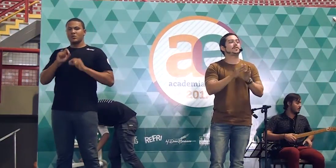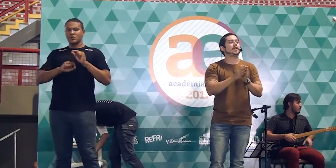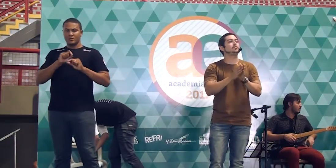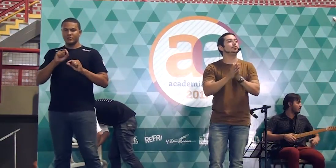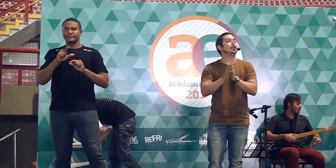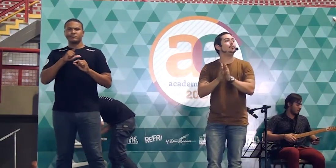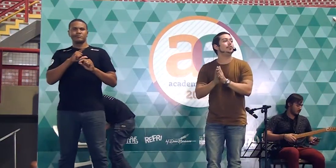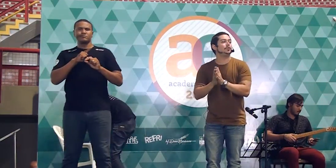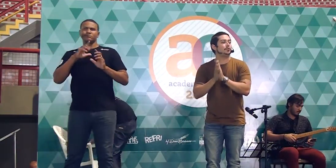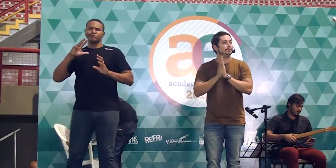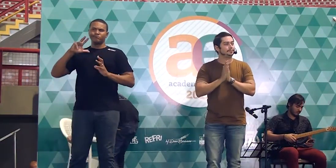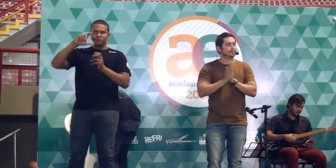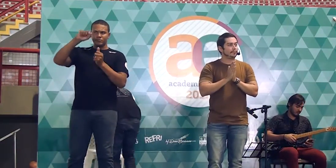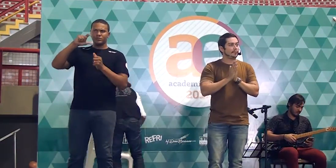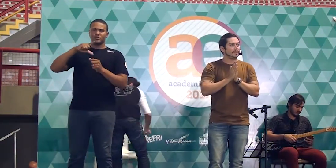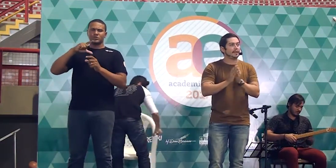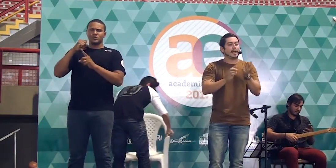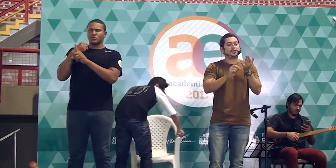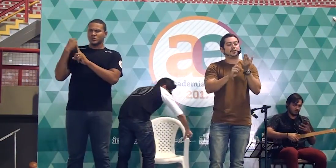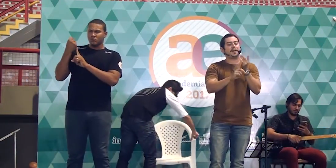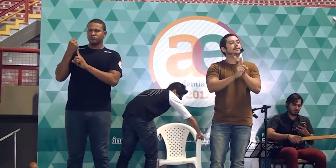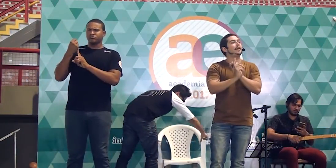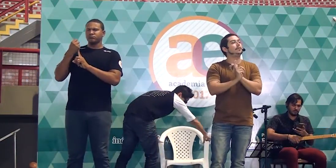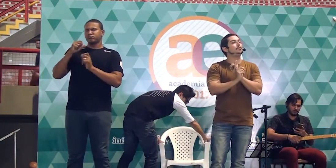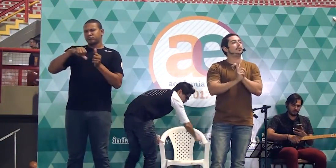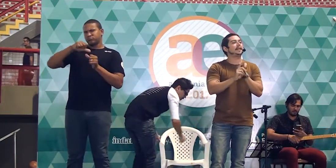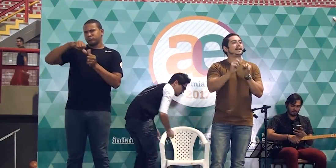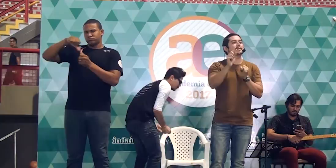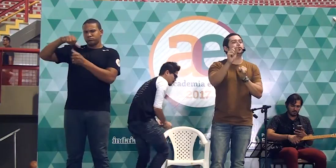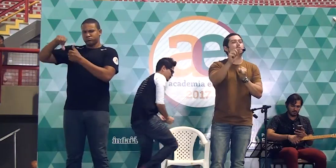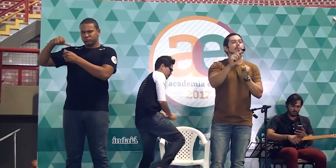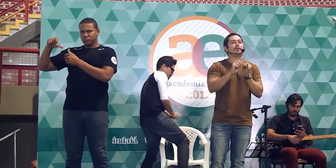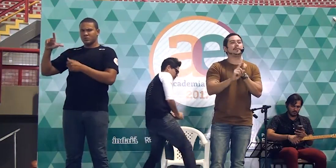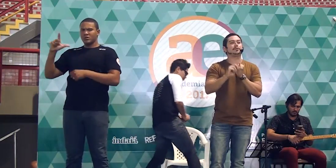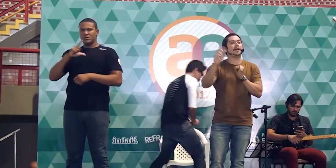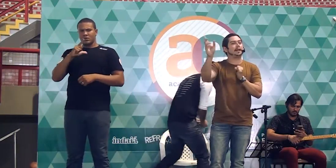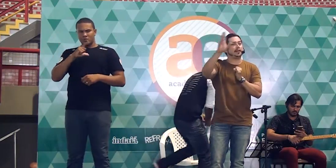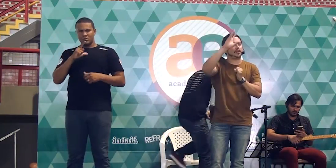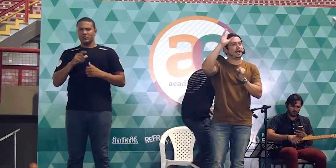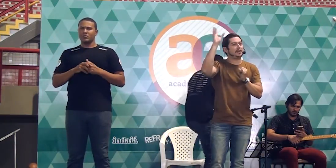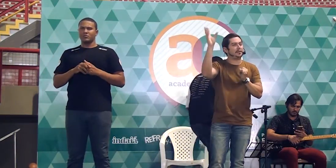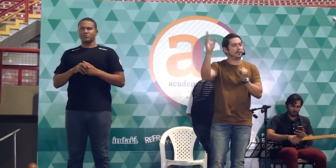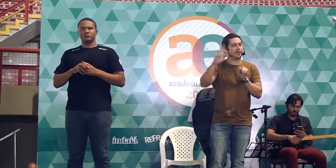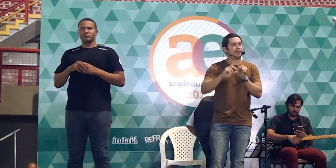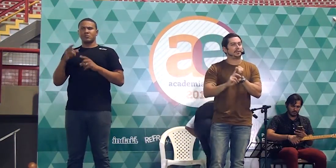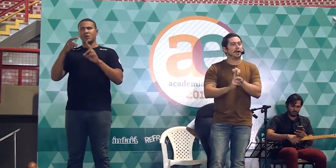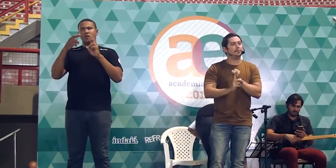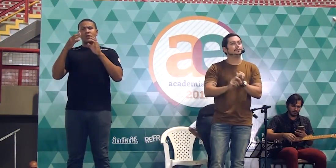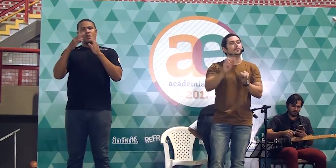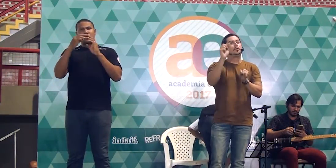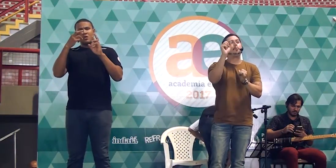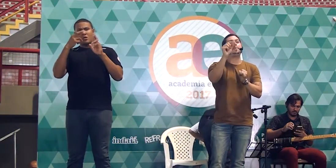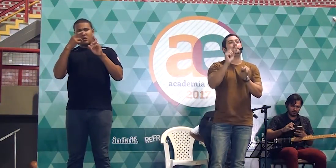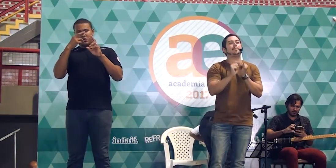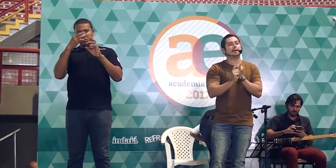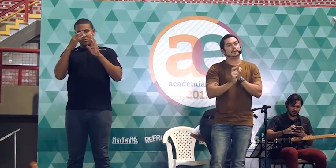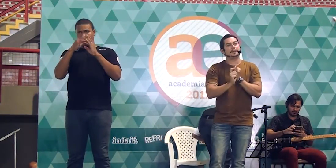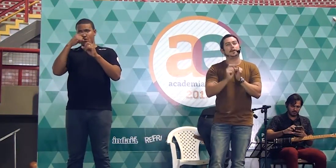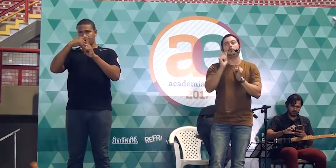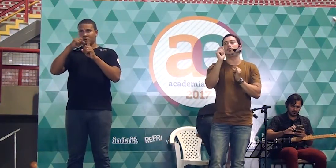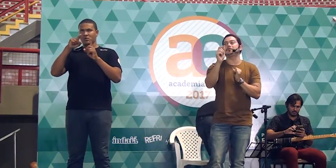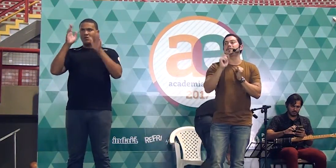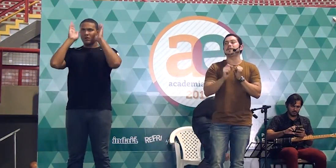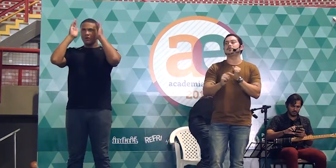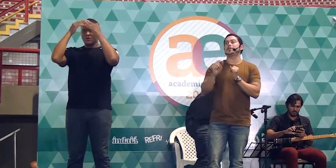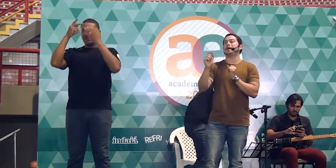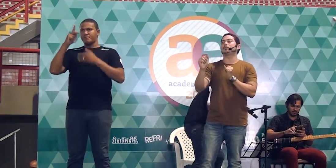movimentos sociais, mudou muito. A gente vai ter uma alteração do comportamento da igreja a nível ocidental. O Papa